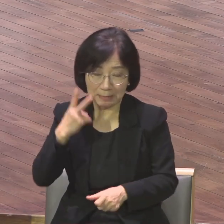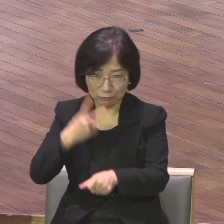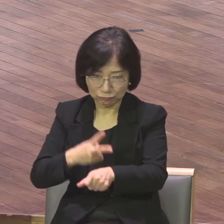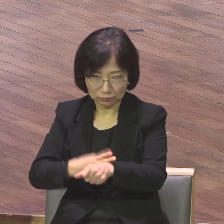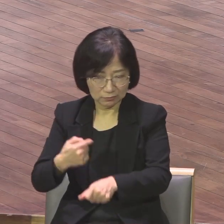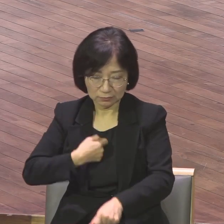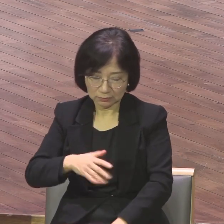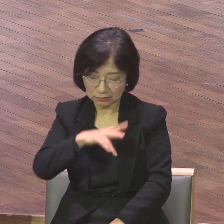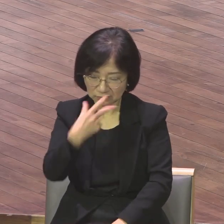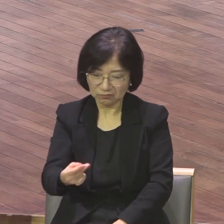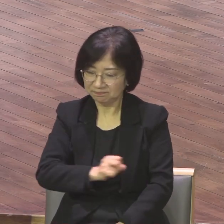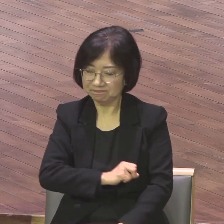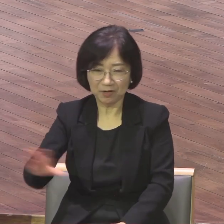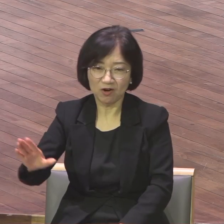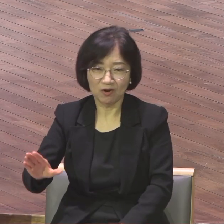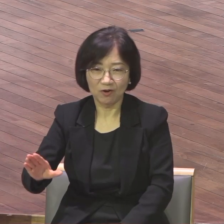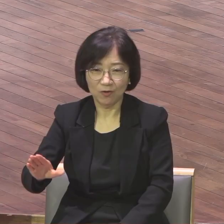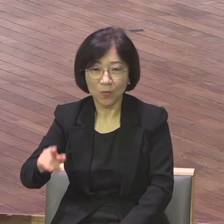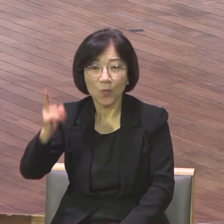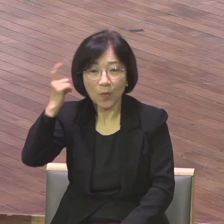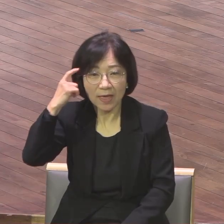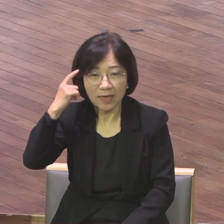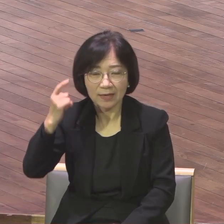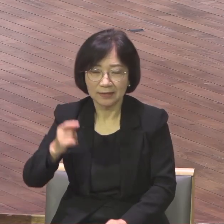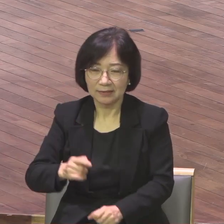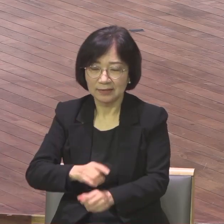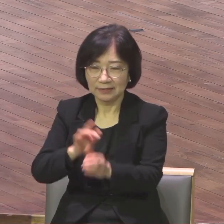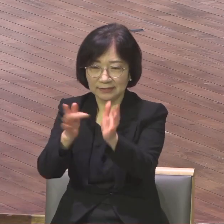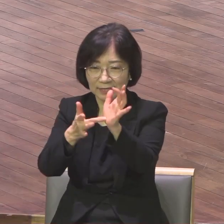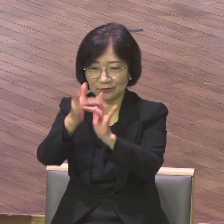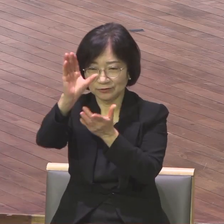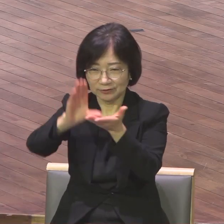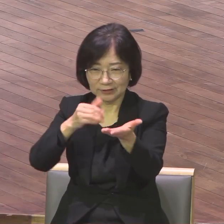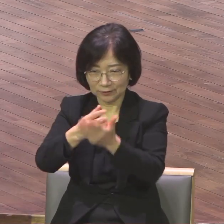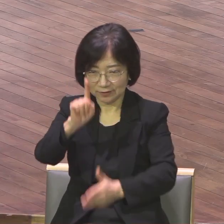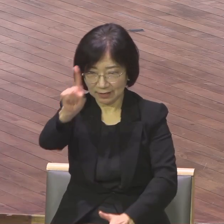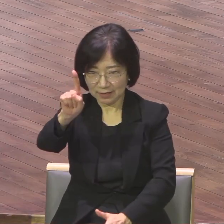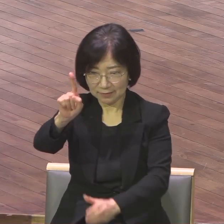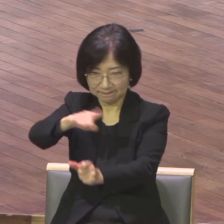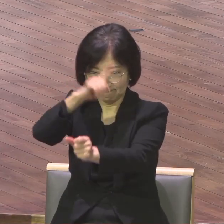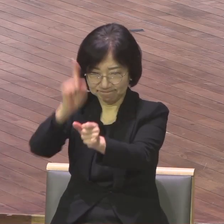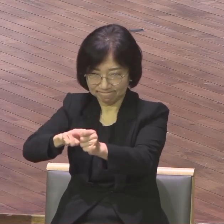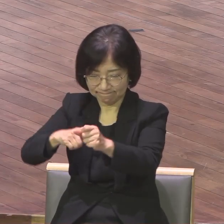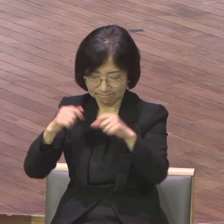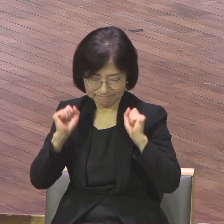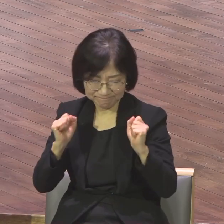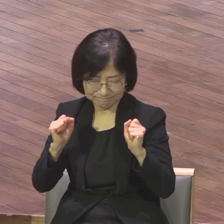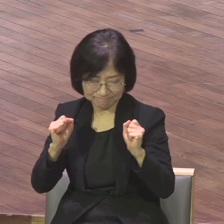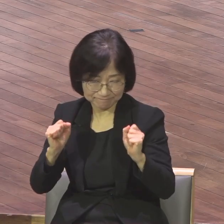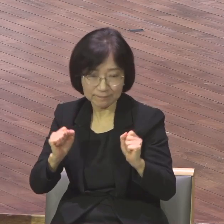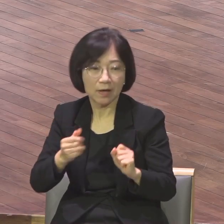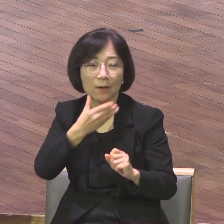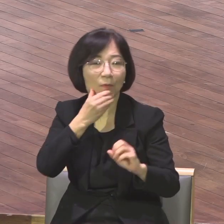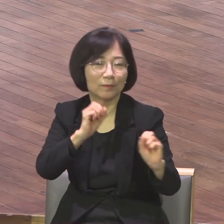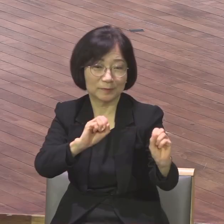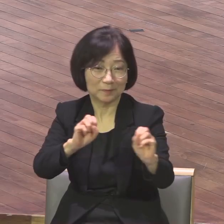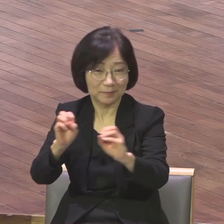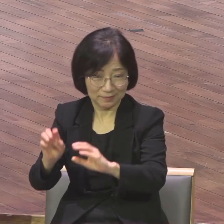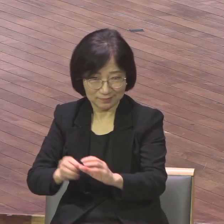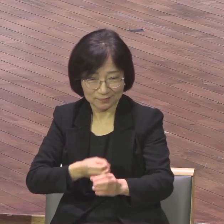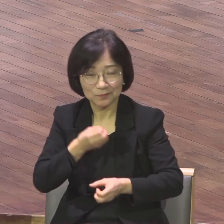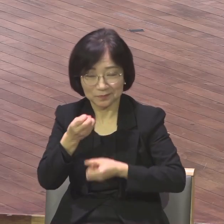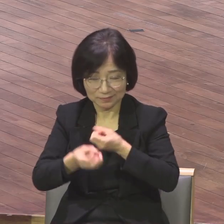표대이신 예수 그리스도만 붙잡고 나간다라는 사명을 그렇게 고백했지요. 결론적으로